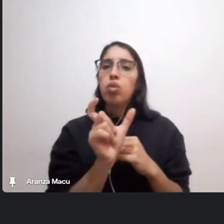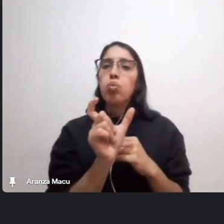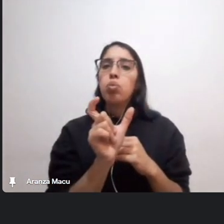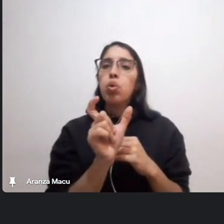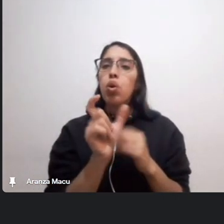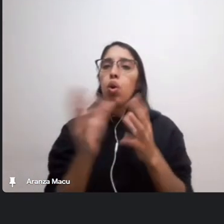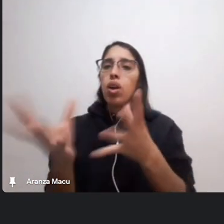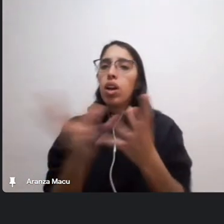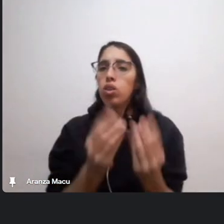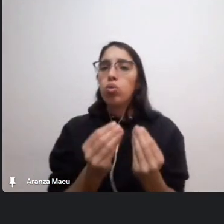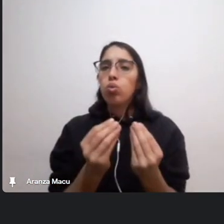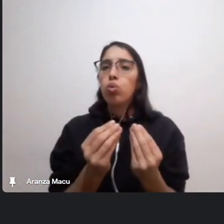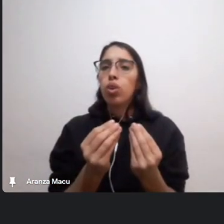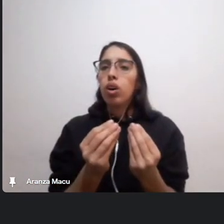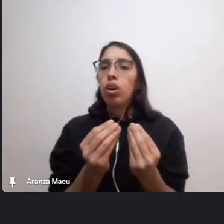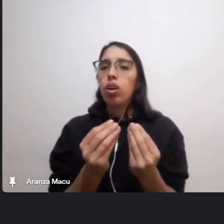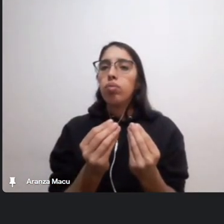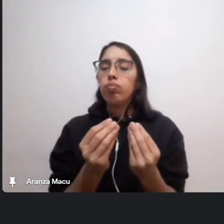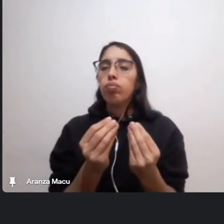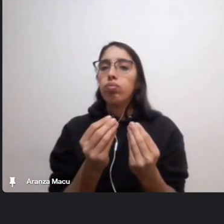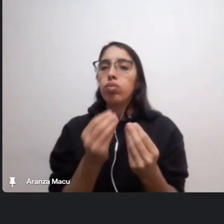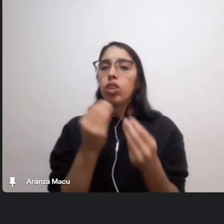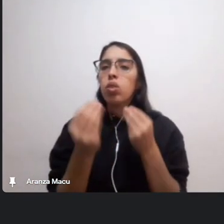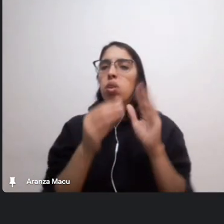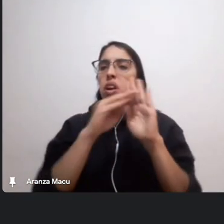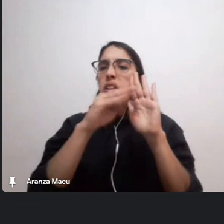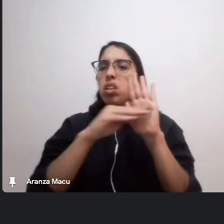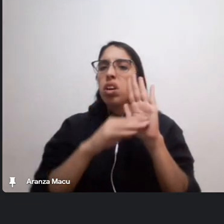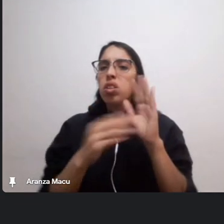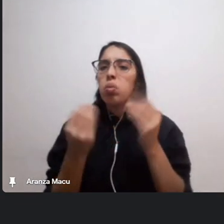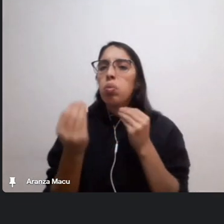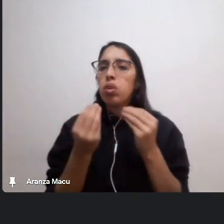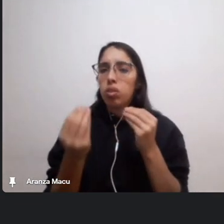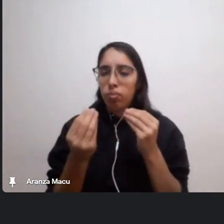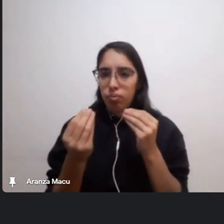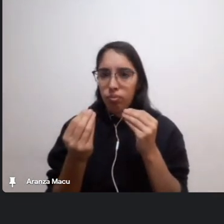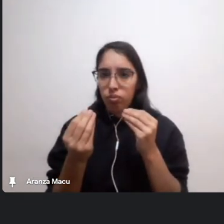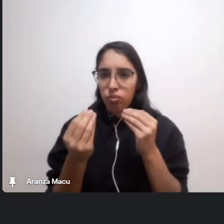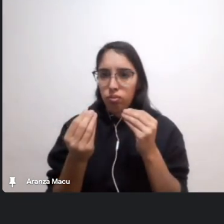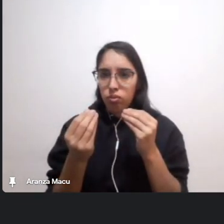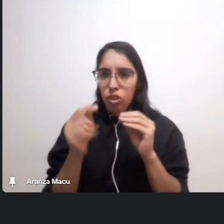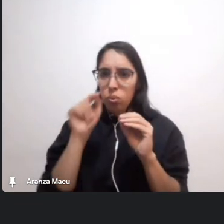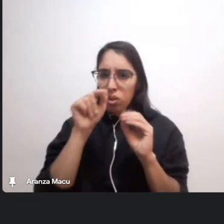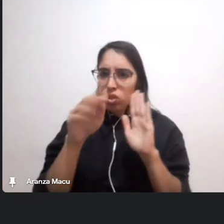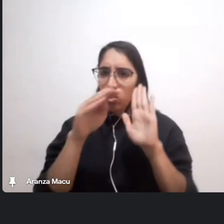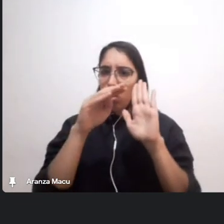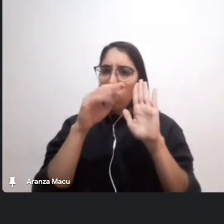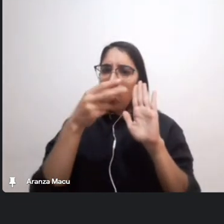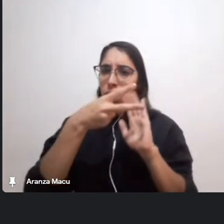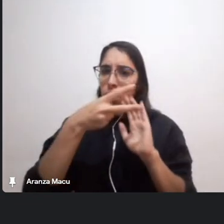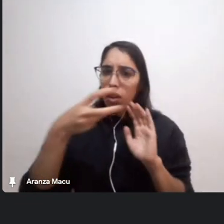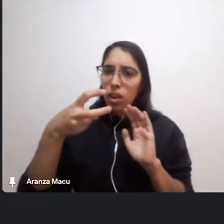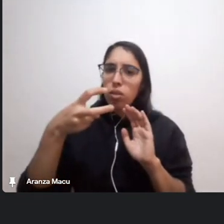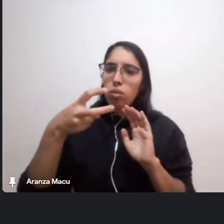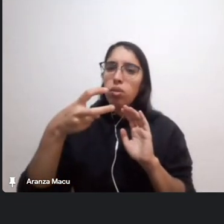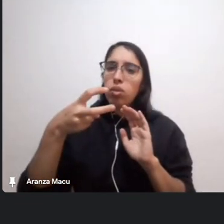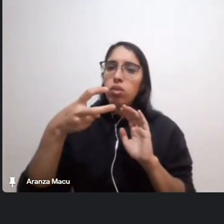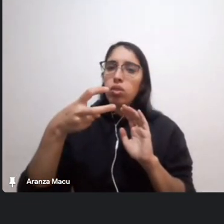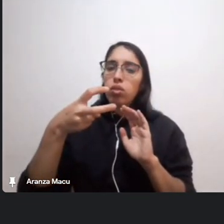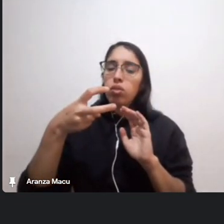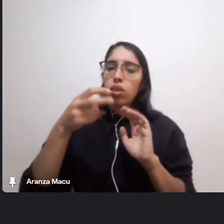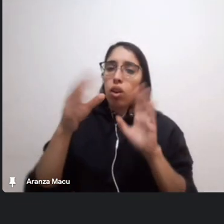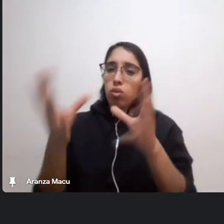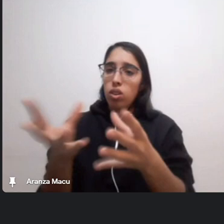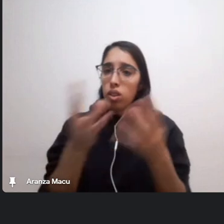porque depende, o sea, esos mismos verbos que en algún momento funcionan como auxiliares, en